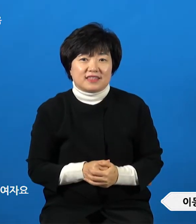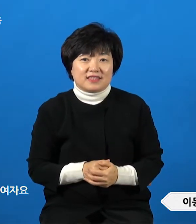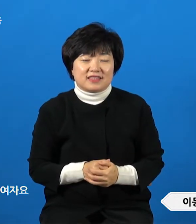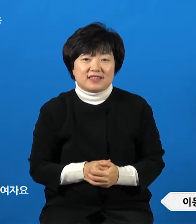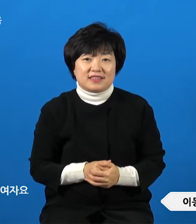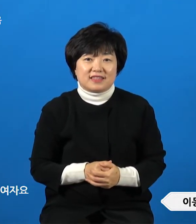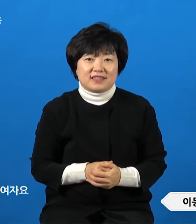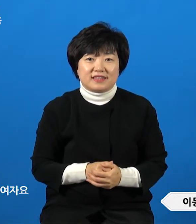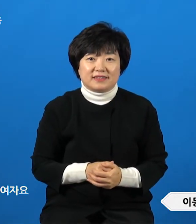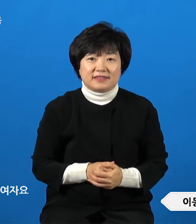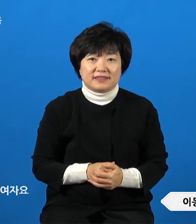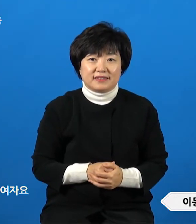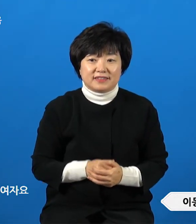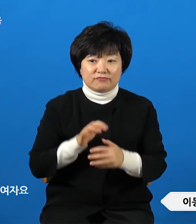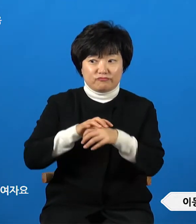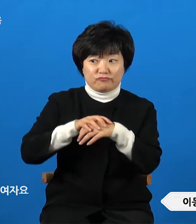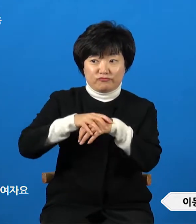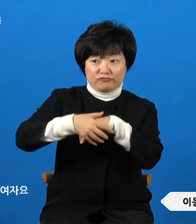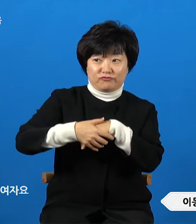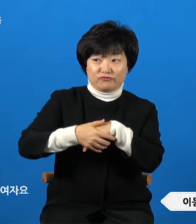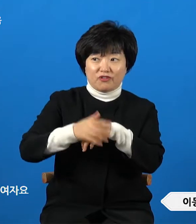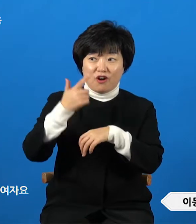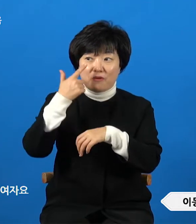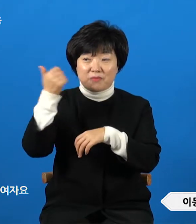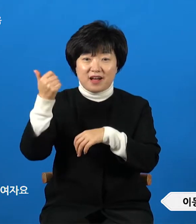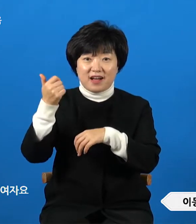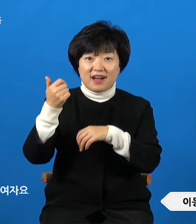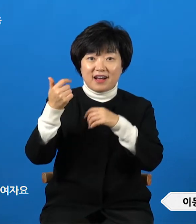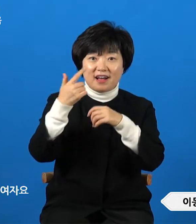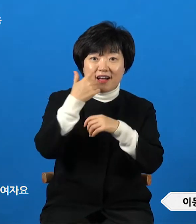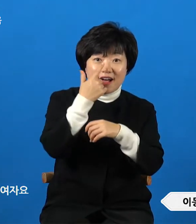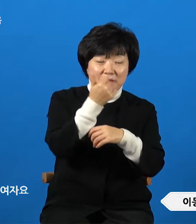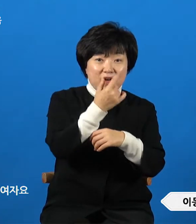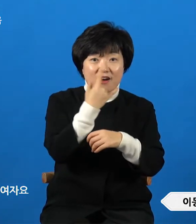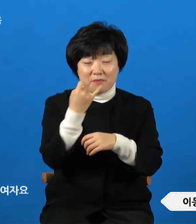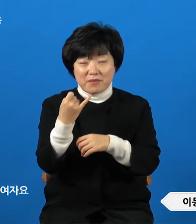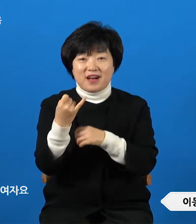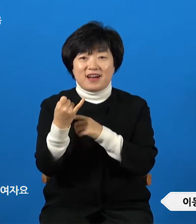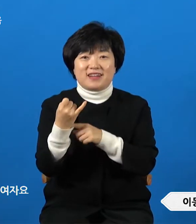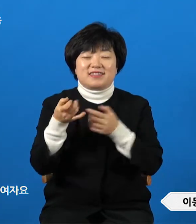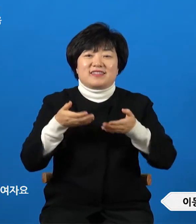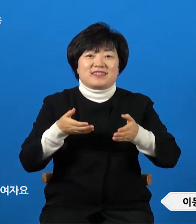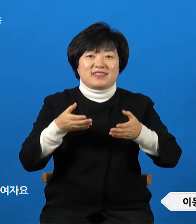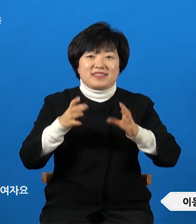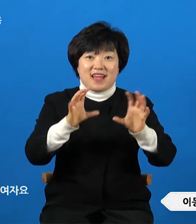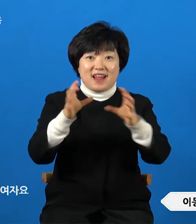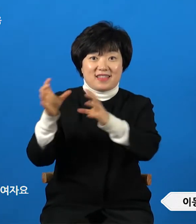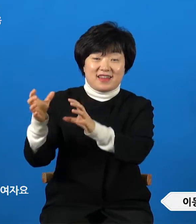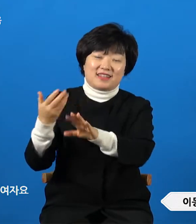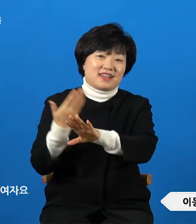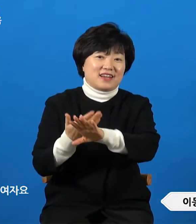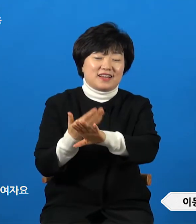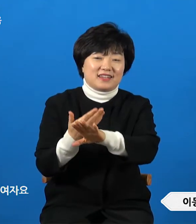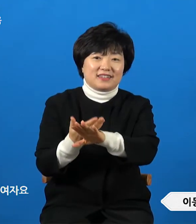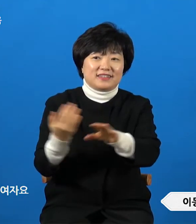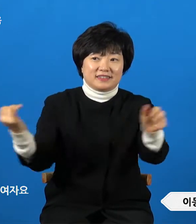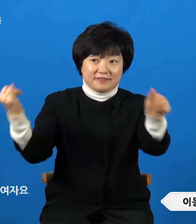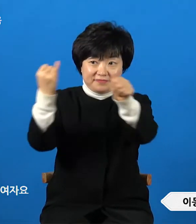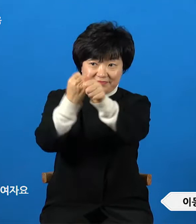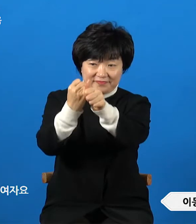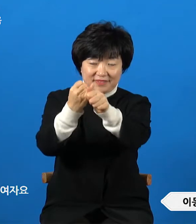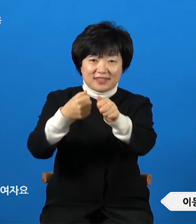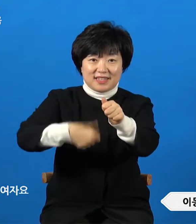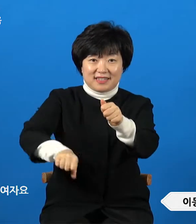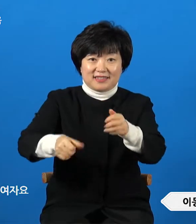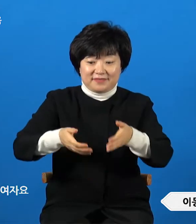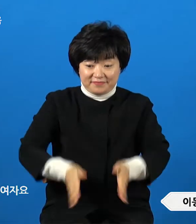헬라인. 네. 국제적인 집안에서 태어나 자라난 사람이 바로 디모데입니다. 그러니까 이